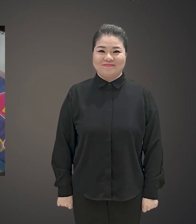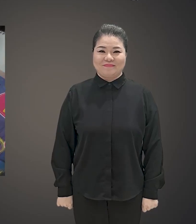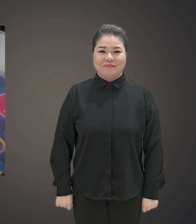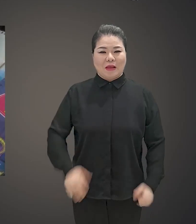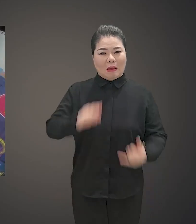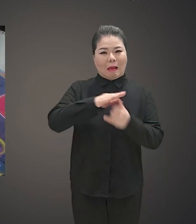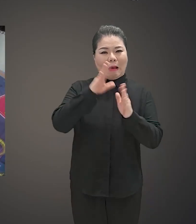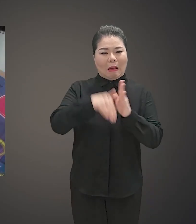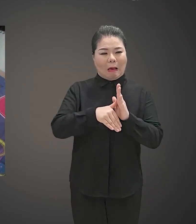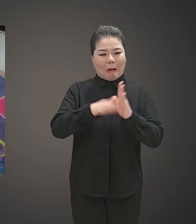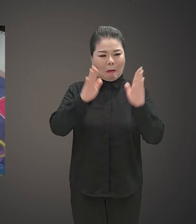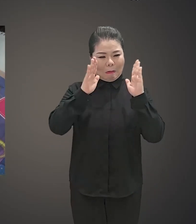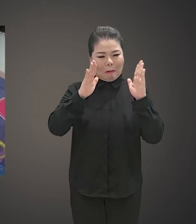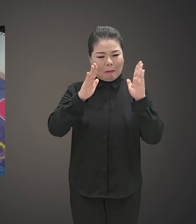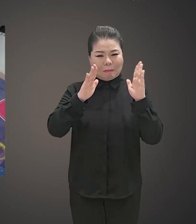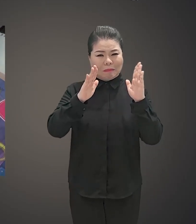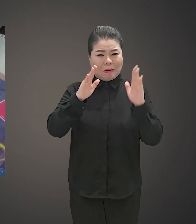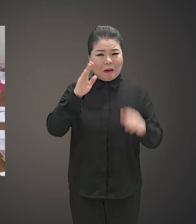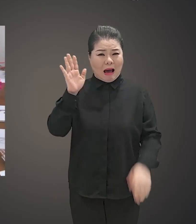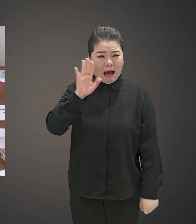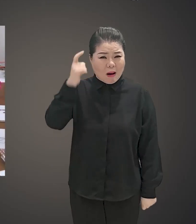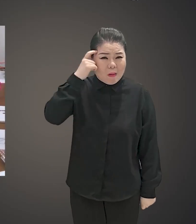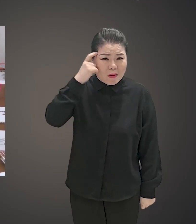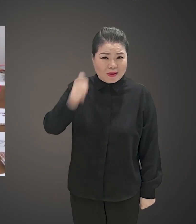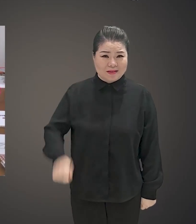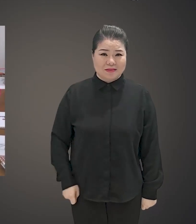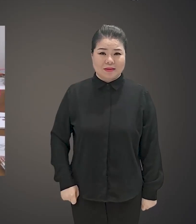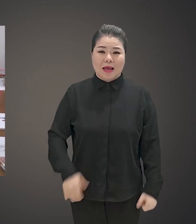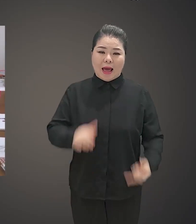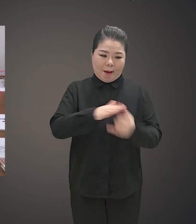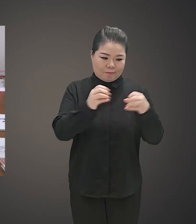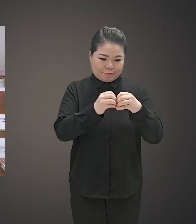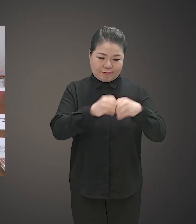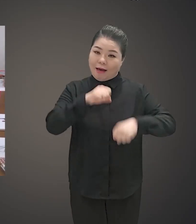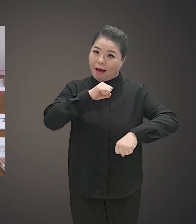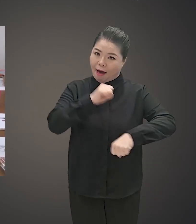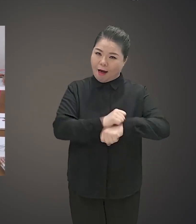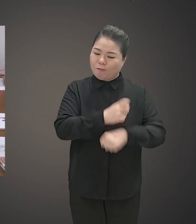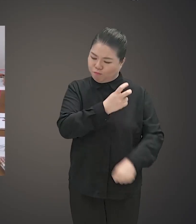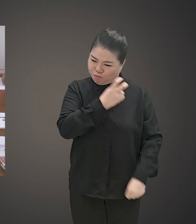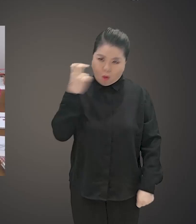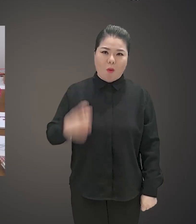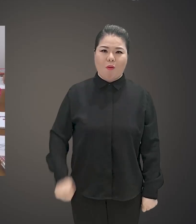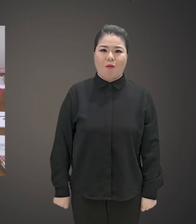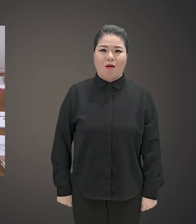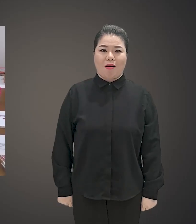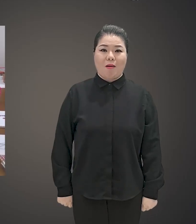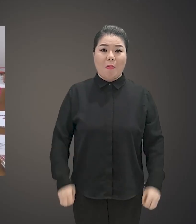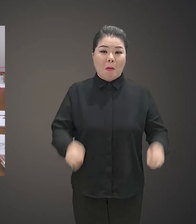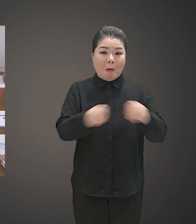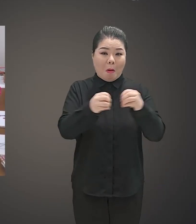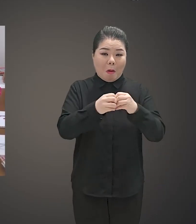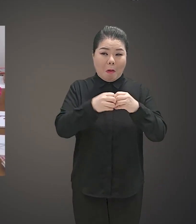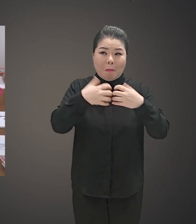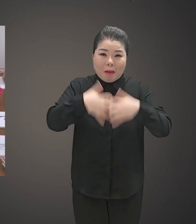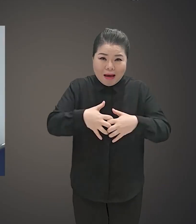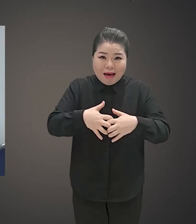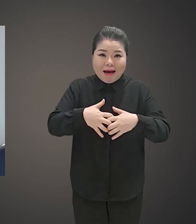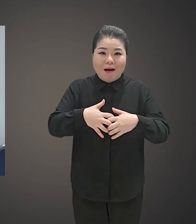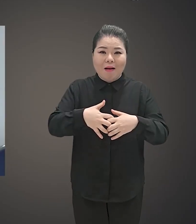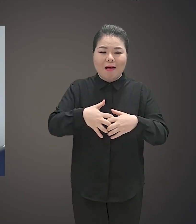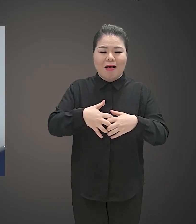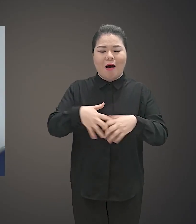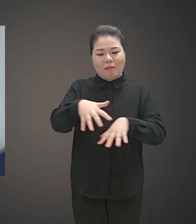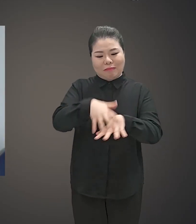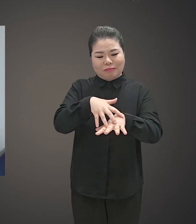그때 그런데 할매 밑에 와 그래 공부를 안 했는 할매가 지문 다시 아예 학자라. 그 걸어 모였다가 비건 얼마나